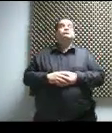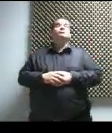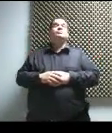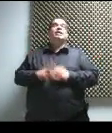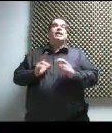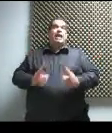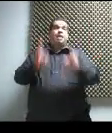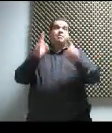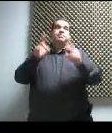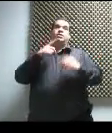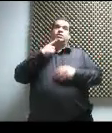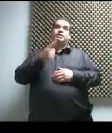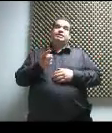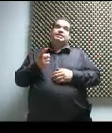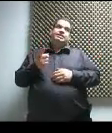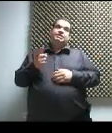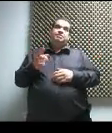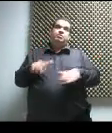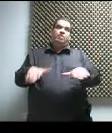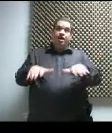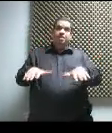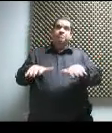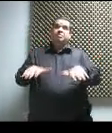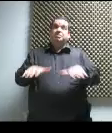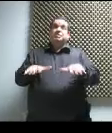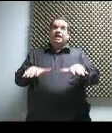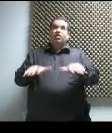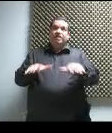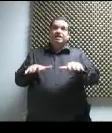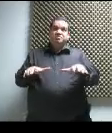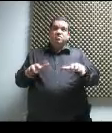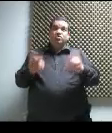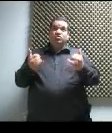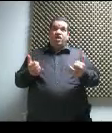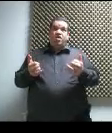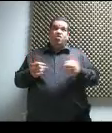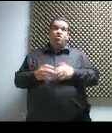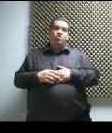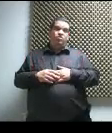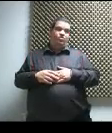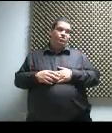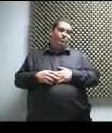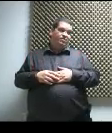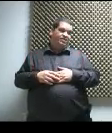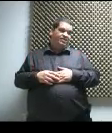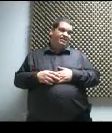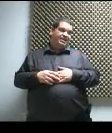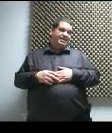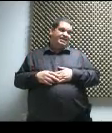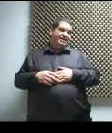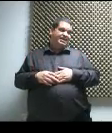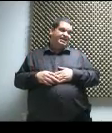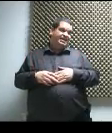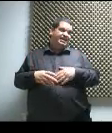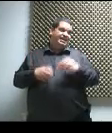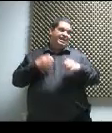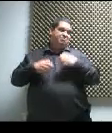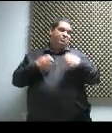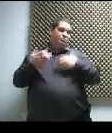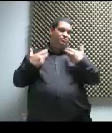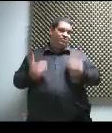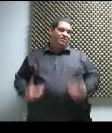relámpago, de relámpago vamos a pasar... Relámpago, te veo a como que media... Con la emoción de que me dio también